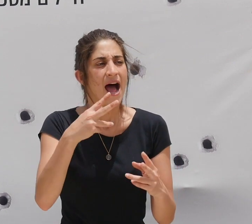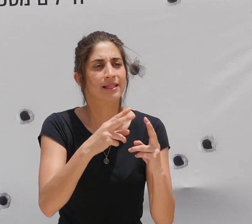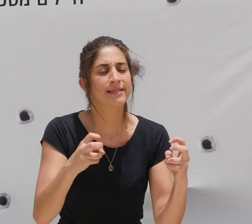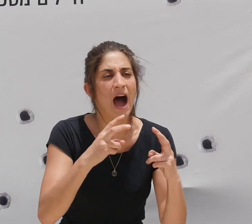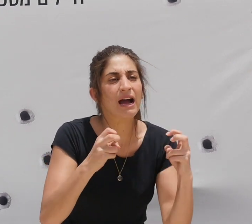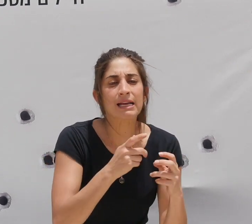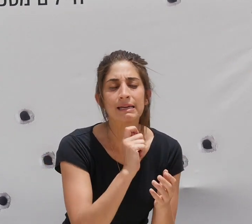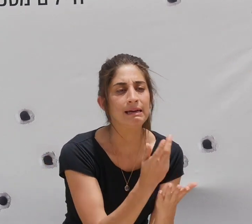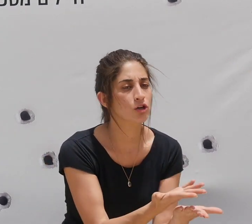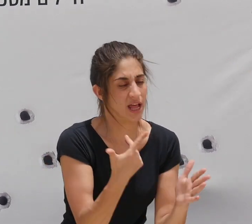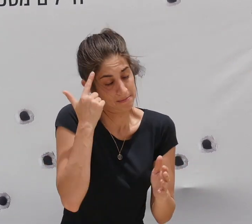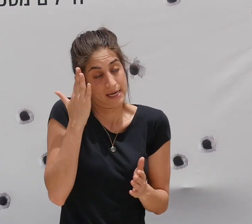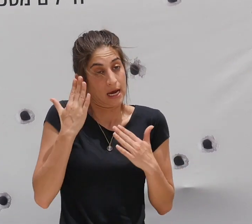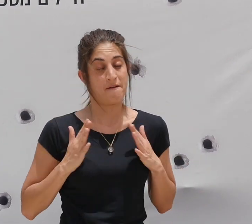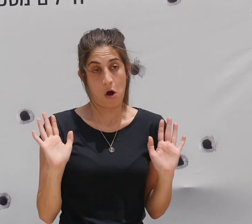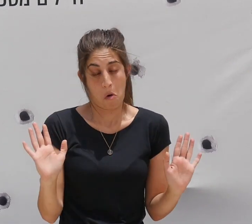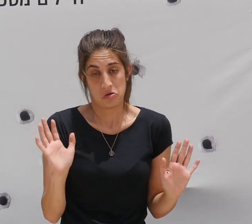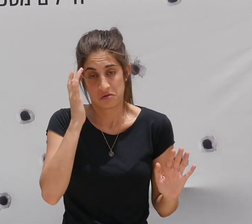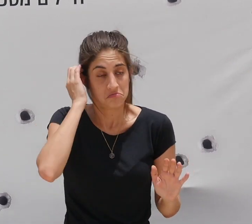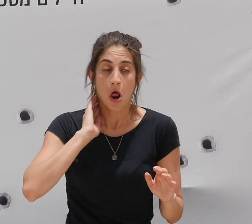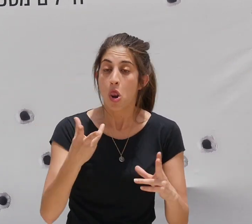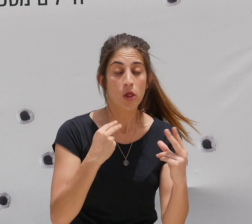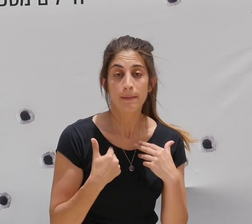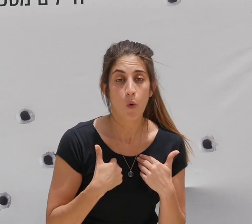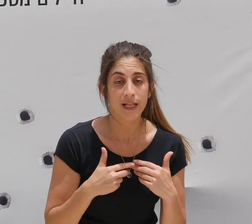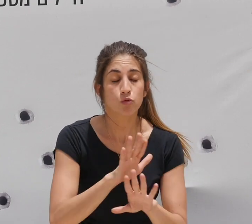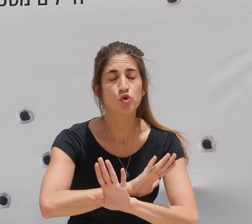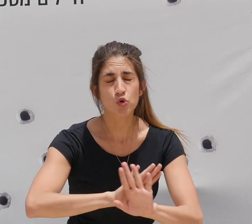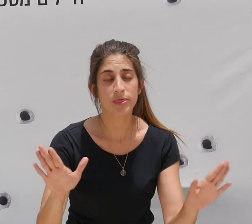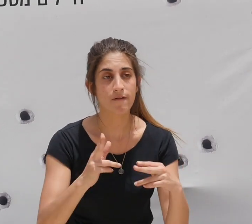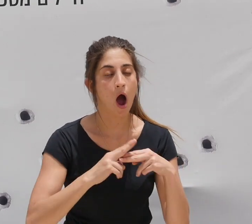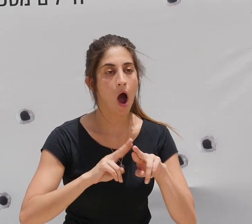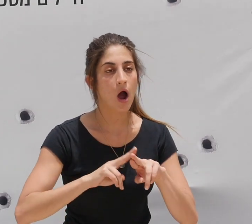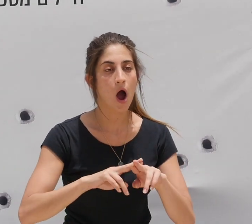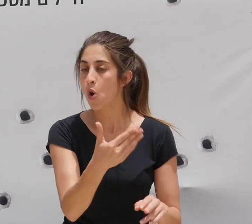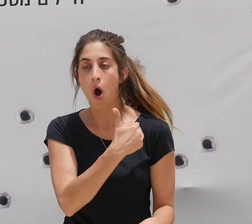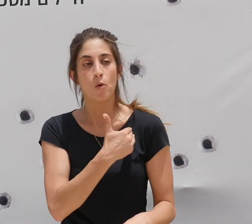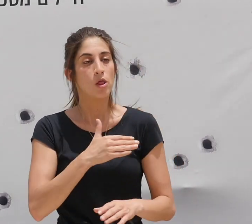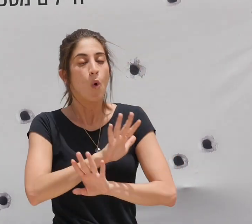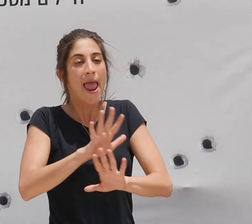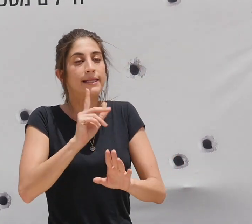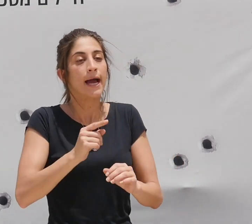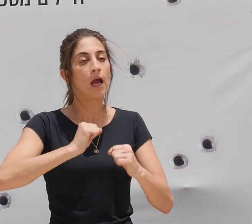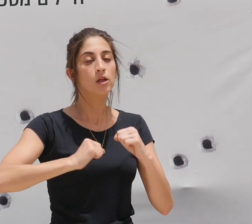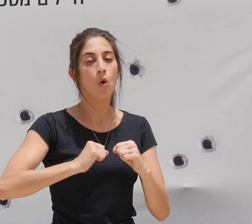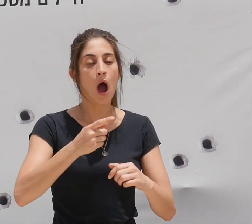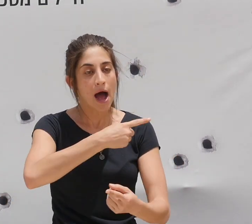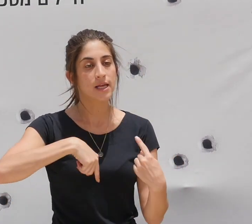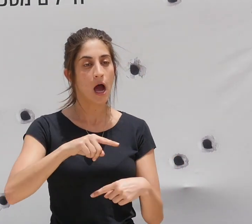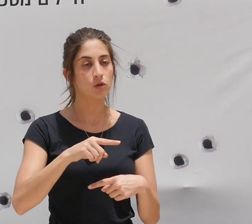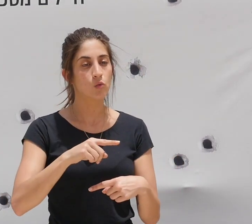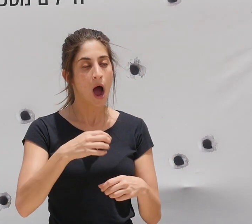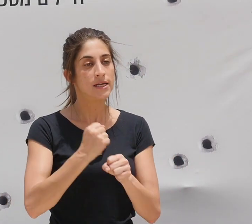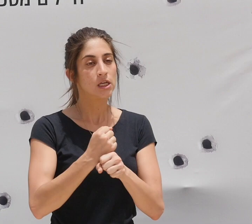תחקיר, שאני מכיר לפחות. לא דיברו איתנו על זה אחר כך שום מילה, לא אמרו לנו איך צריך לנהוג, אז אנחנו